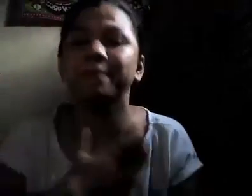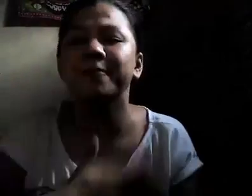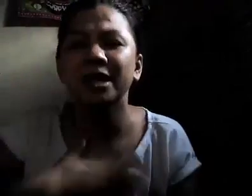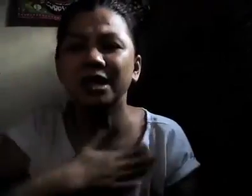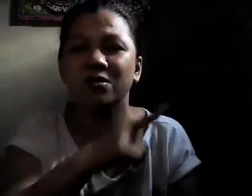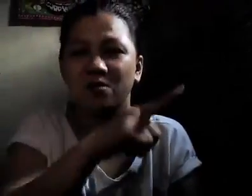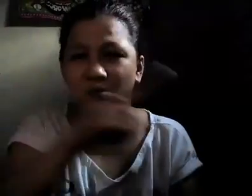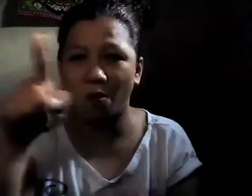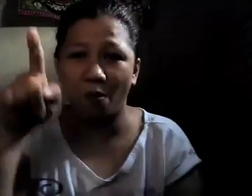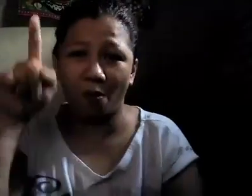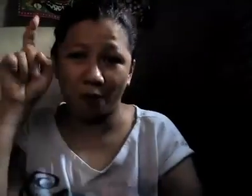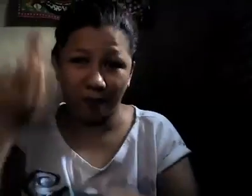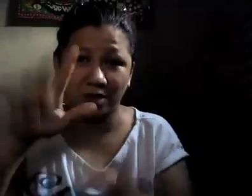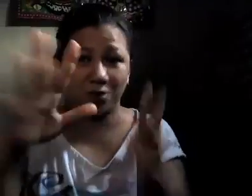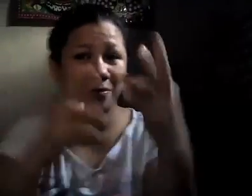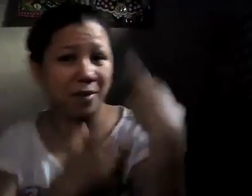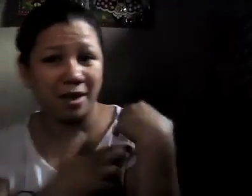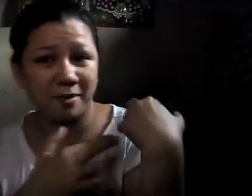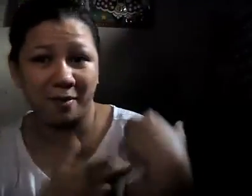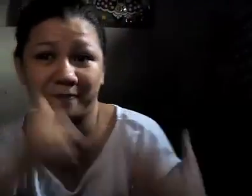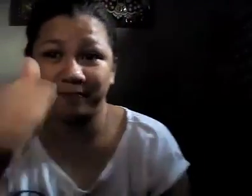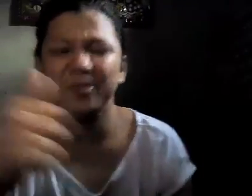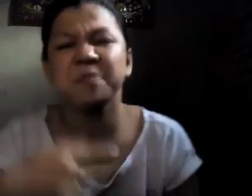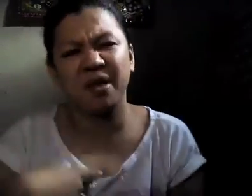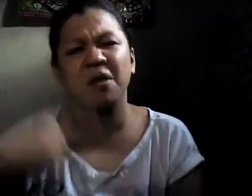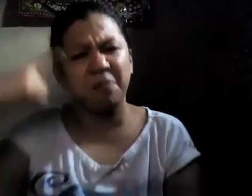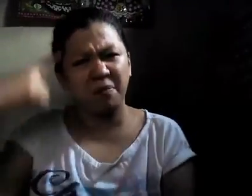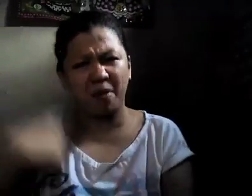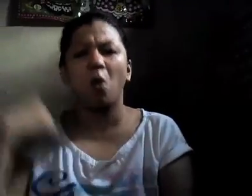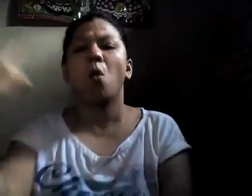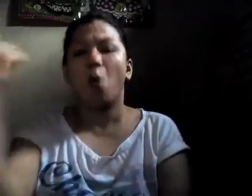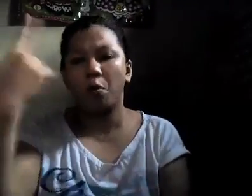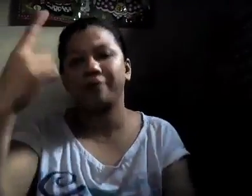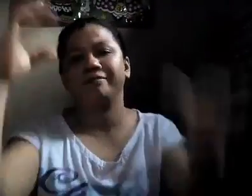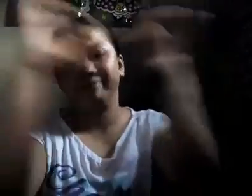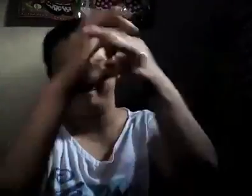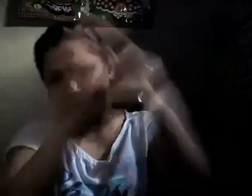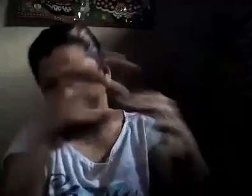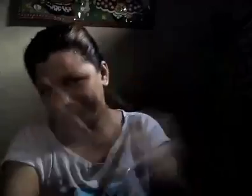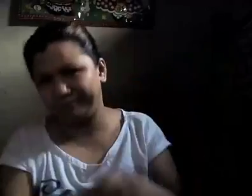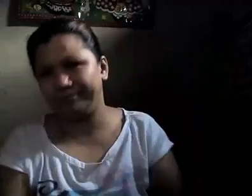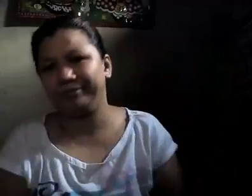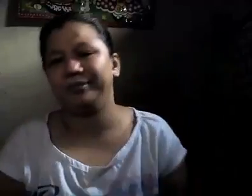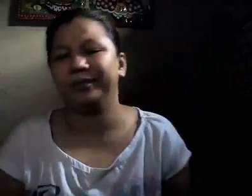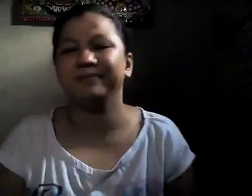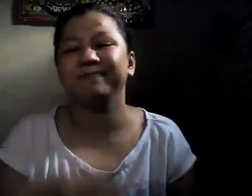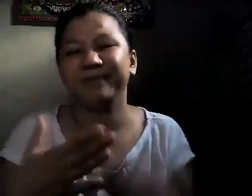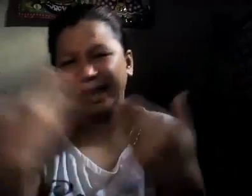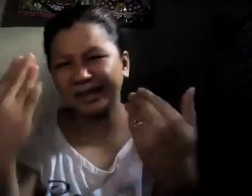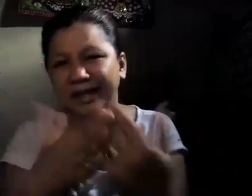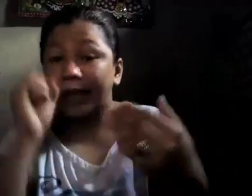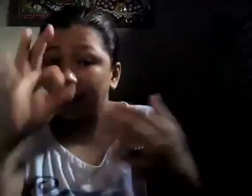Ma? Si! Si! Hi! Pamela! Andiyan na dyan. Ako?